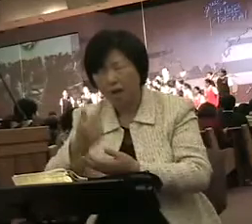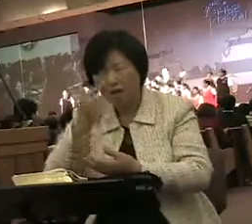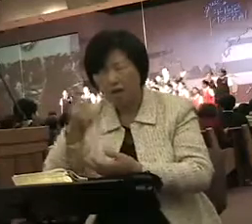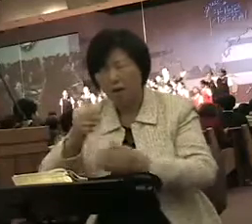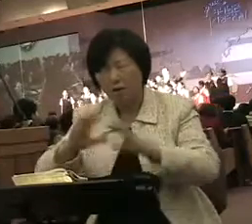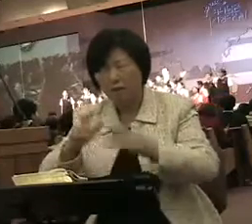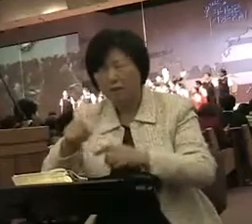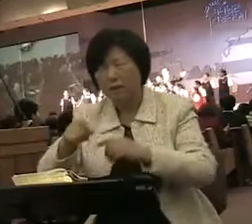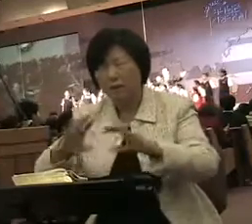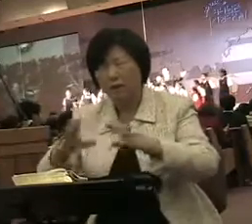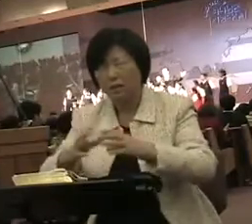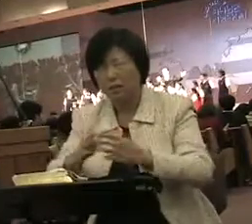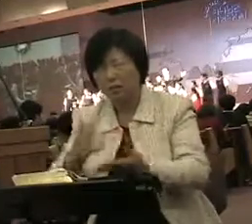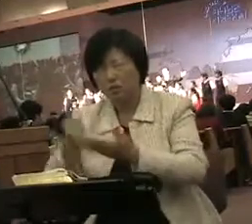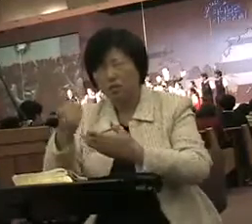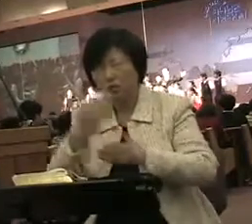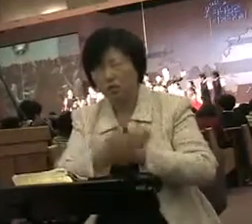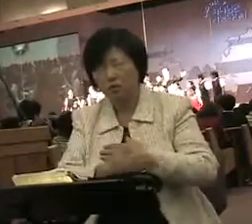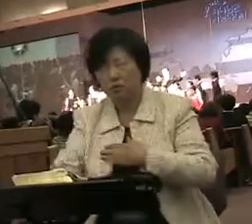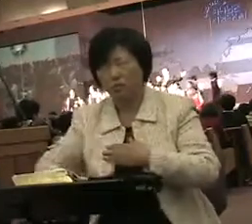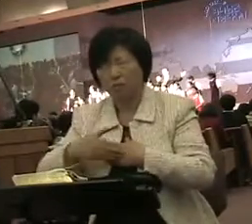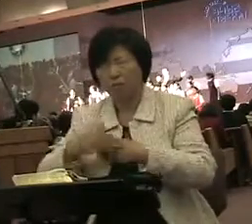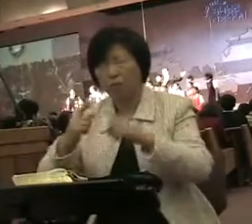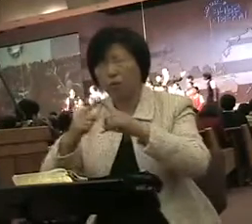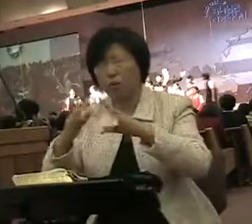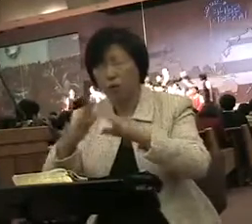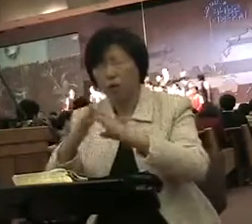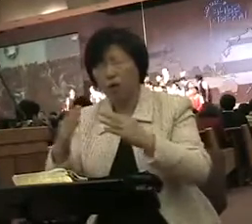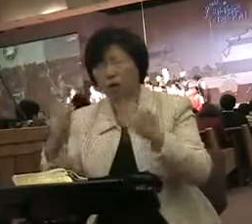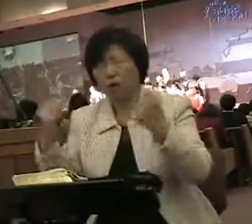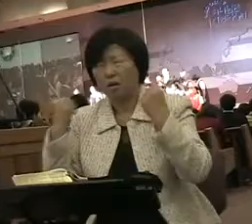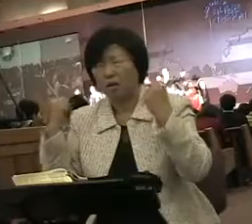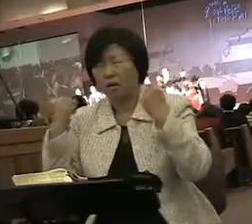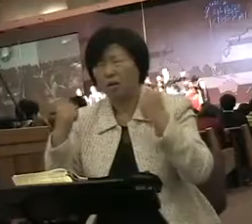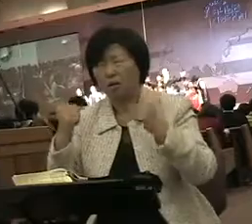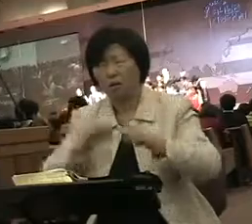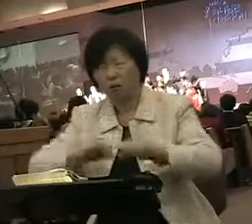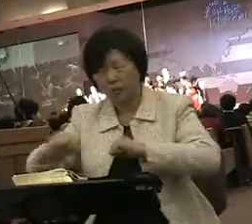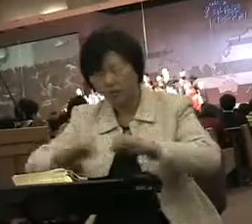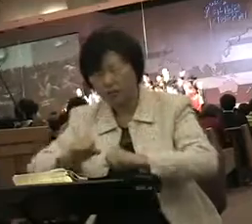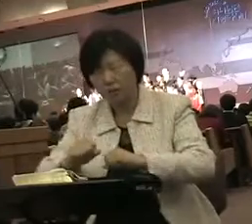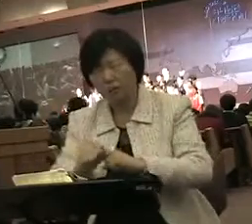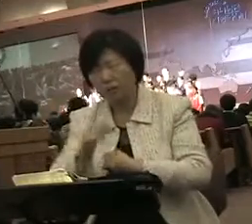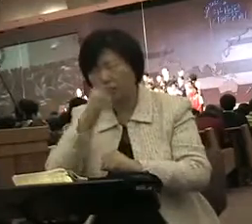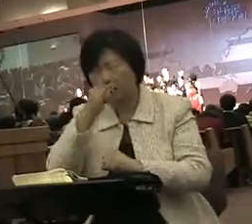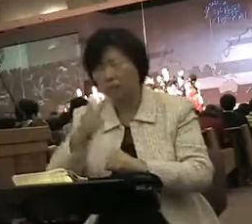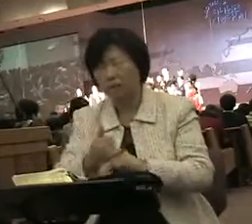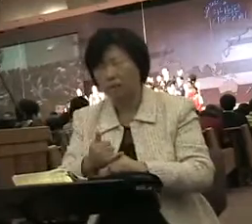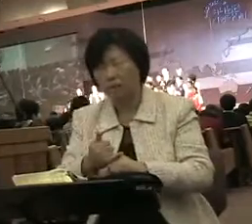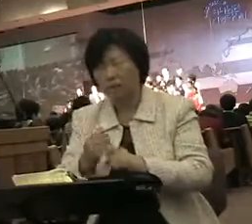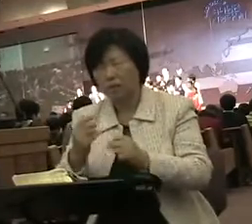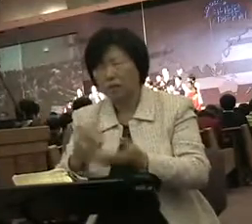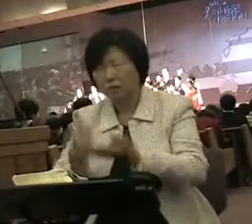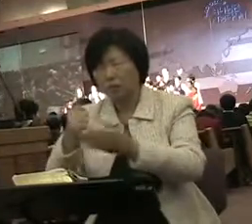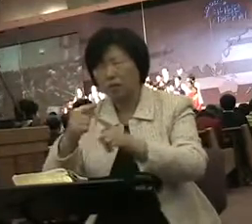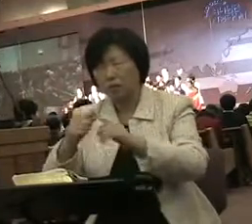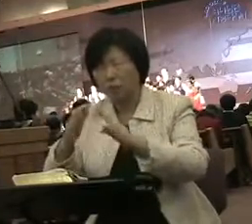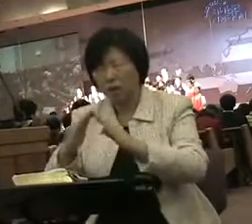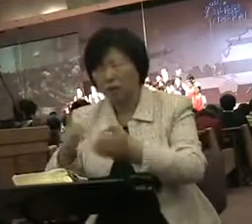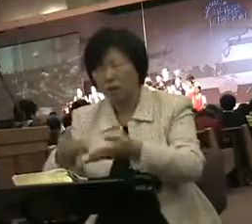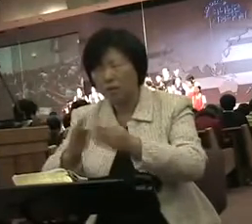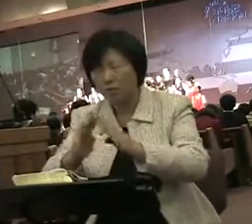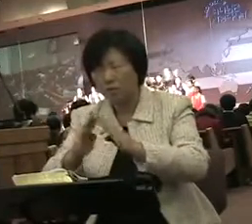이 세상에 주님의 몸된 교회, 건강하고 역동력이 있는 주님 교회가